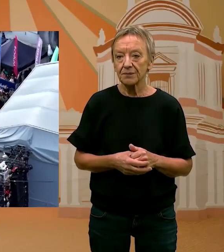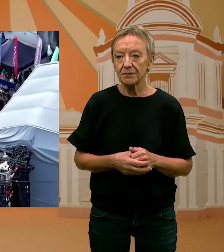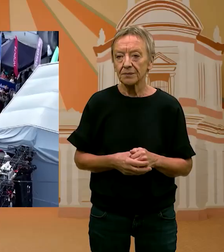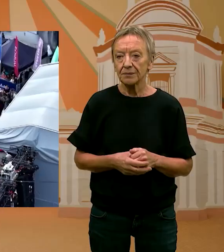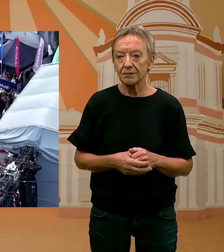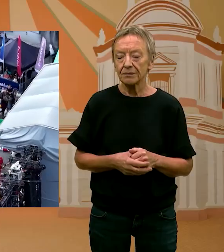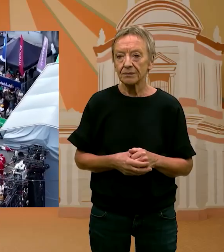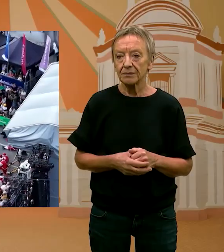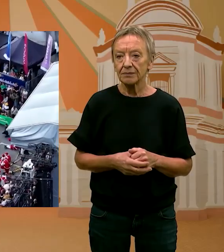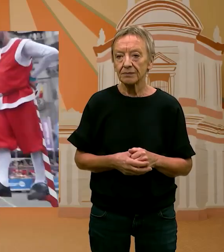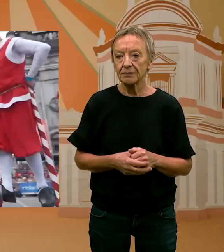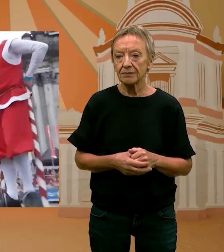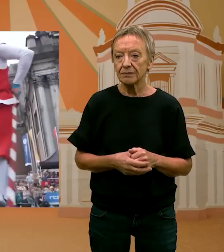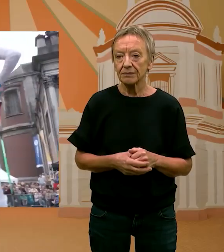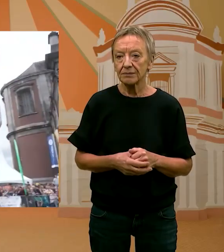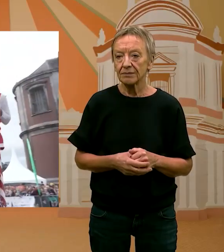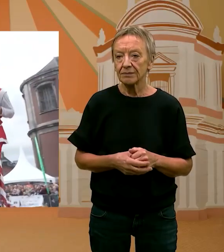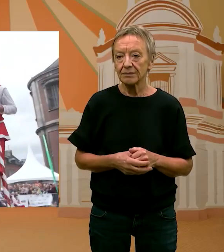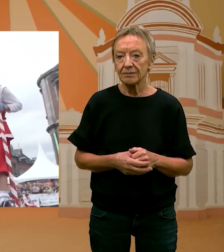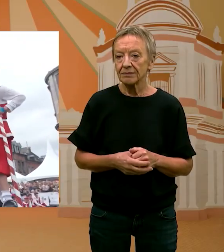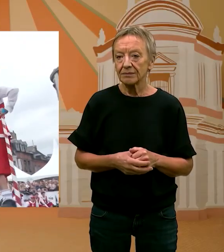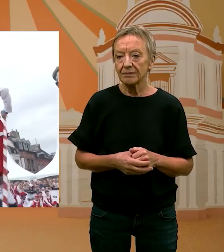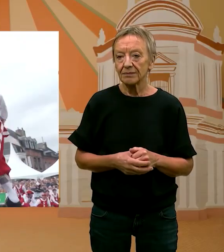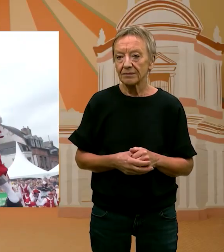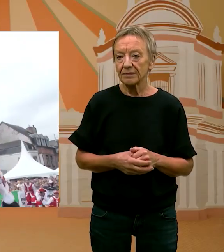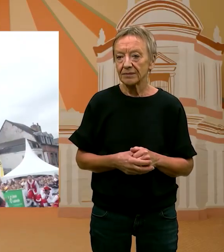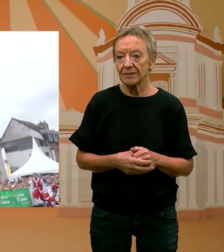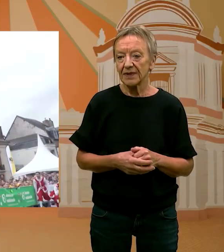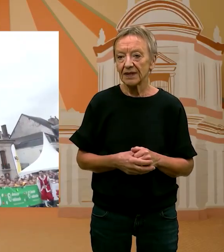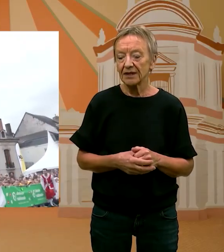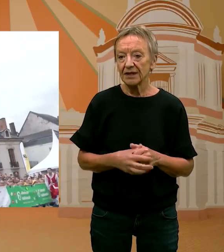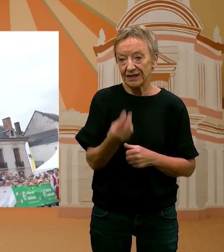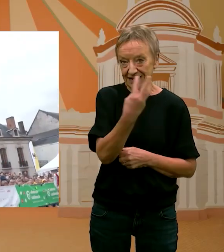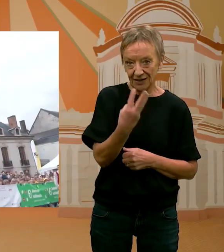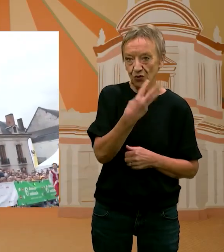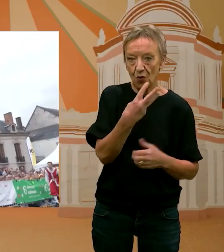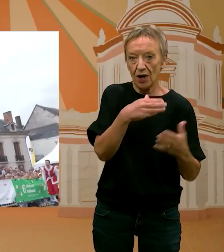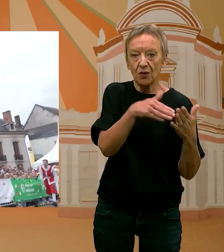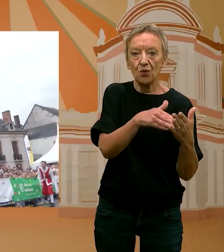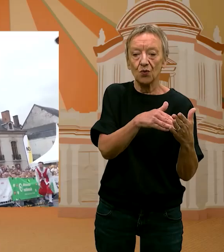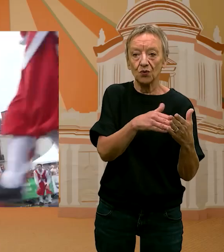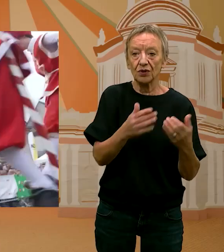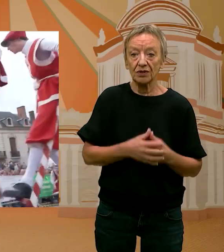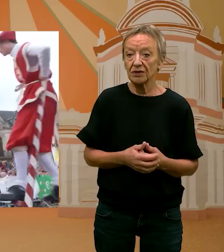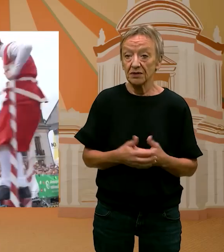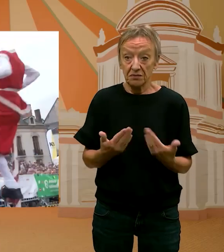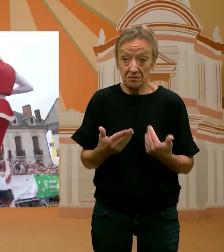et Pascal, et ça se bat, et alors les autres vont revenir. Et voilà, donc là c'est encore très incertain parce qu'il y a encore du monde. Il y a encore du beau monde. C'est vrai